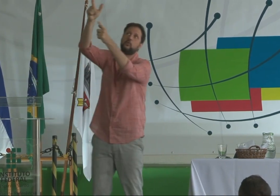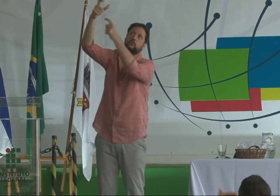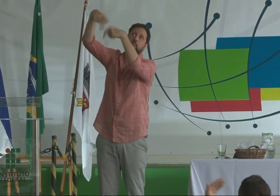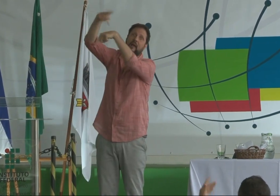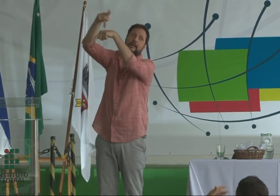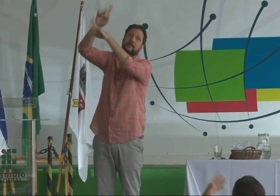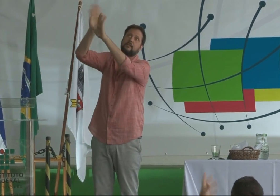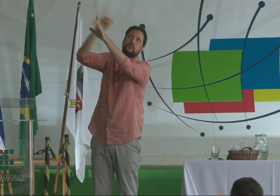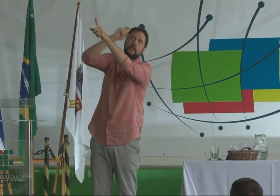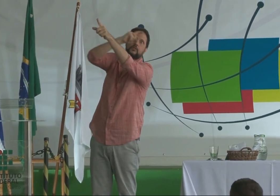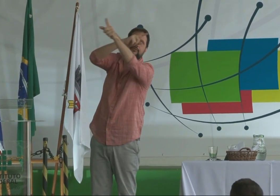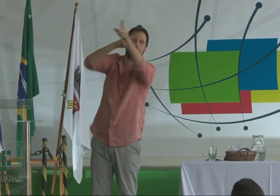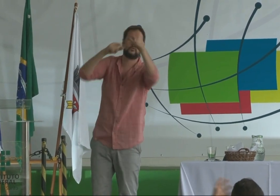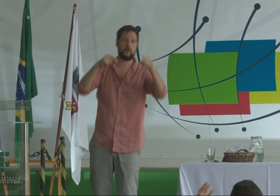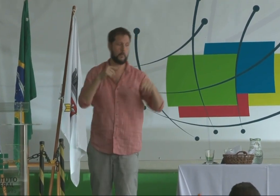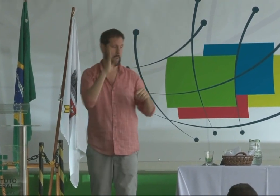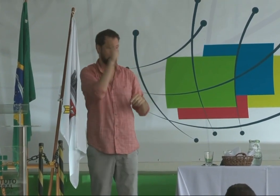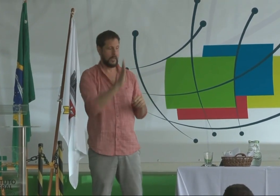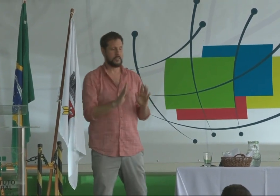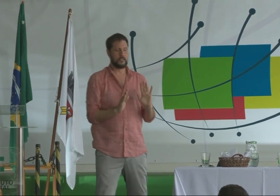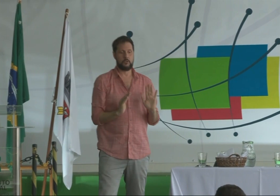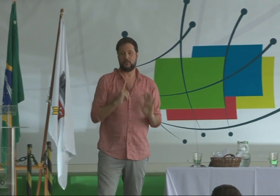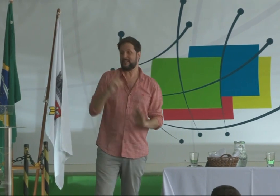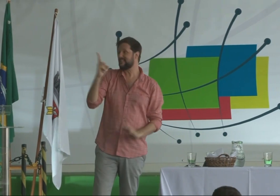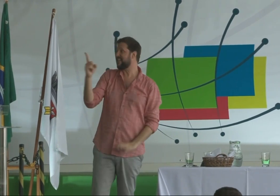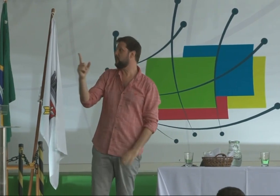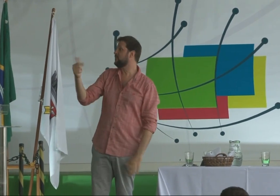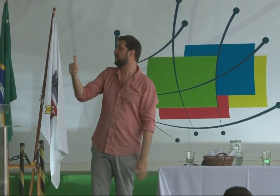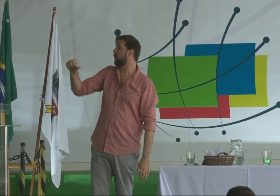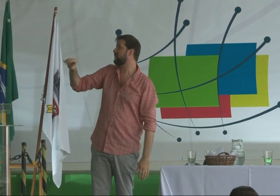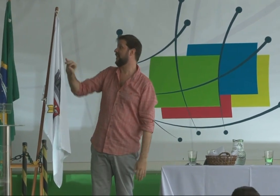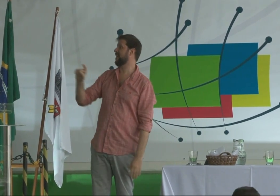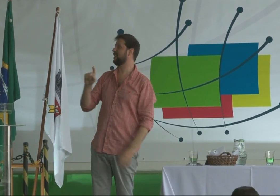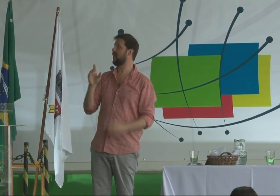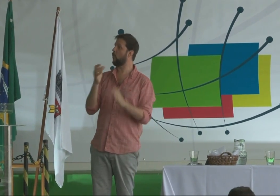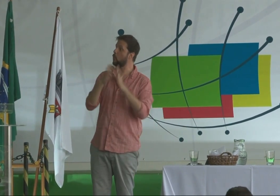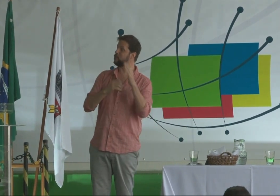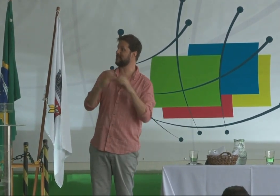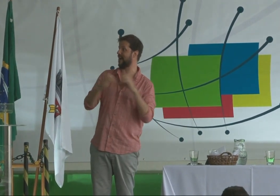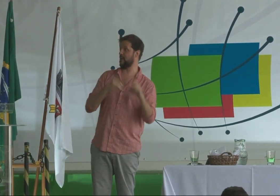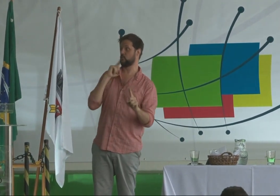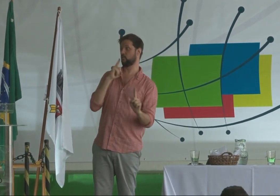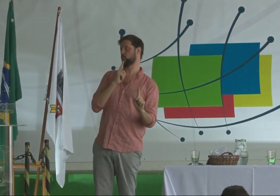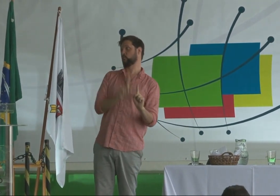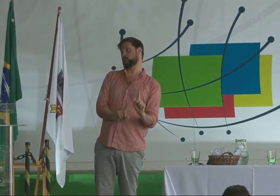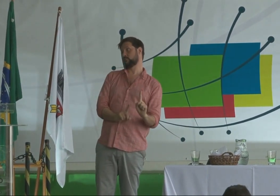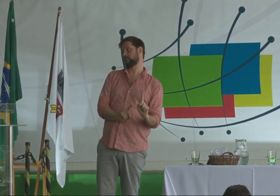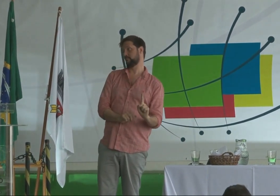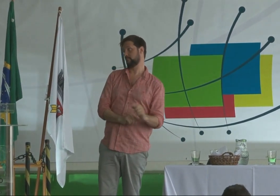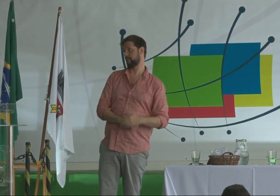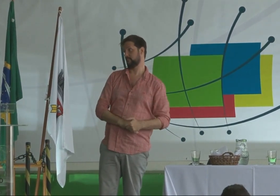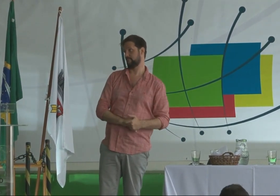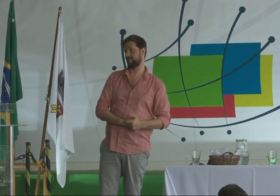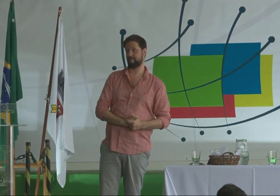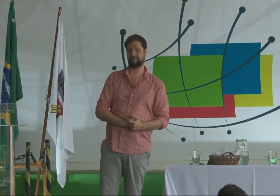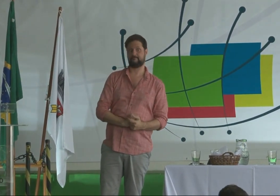primeiro, único. A pode trazer outros exemplos dessa dificuldade. A gente fala do Brasil, 190 surdos concursados